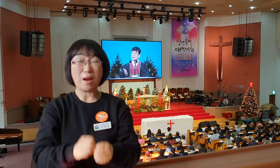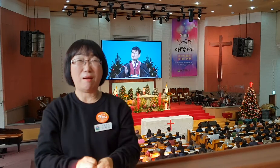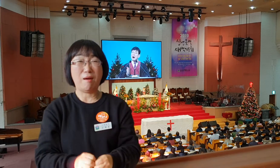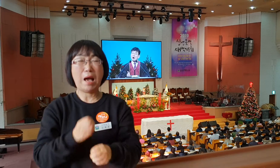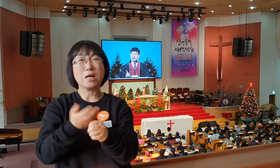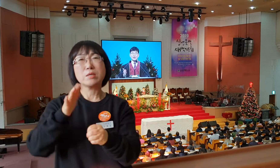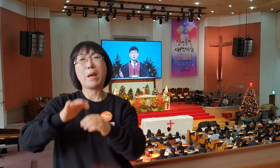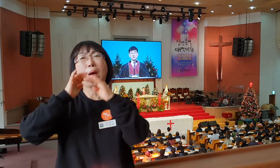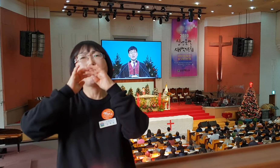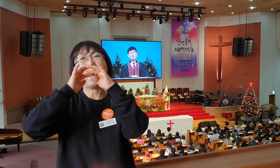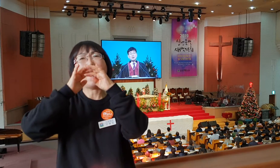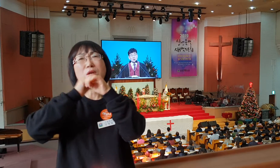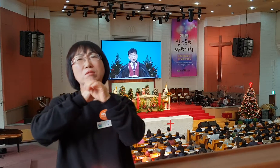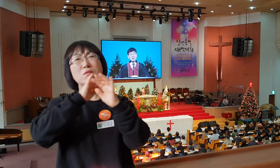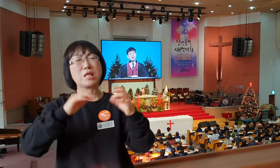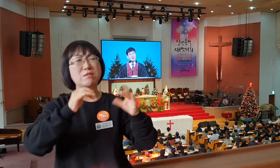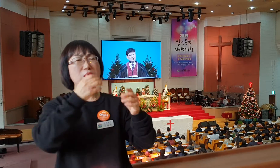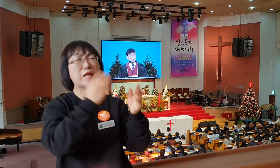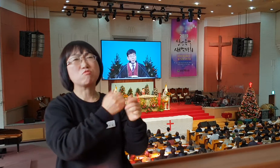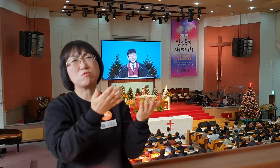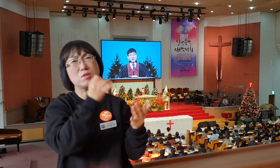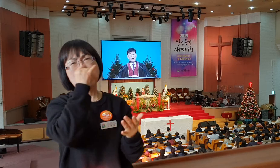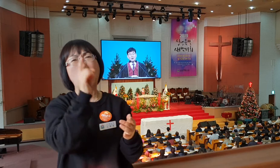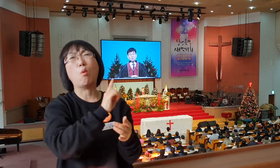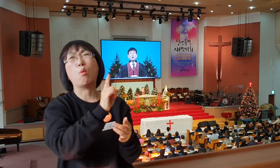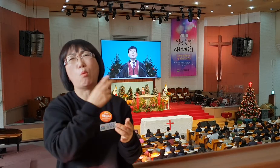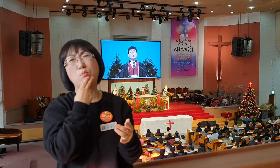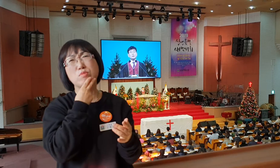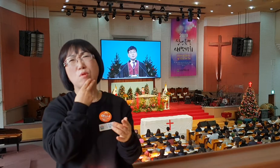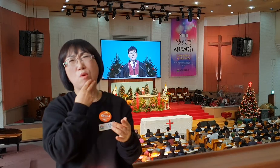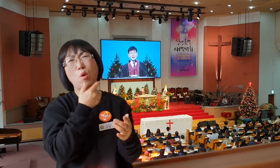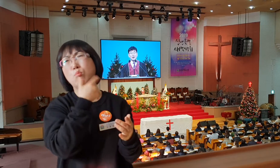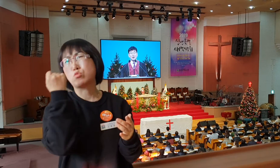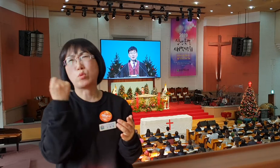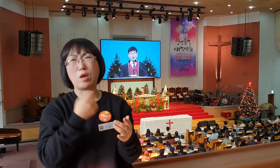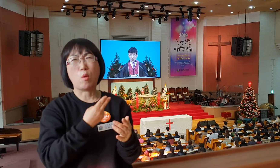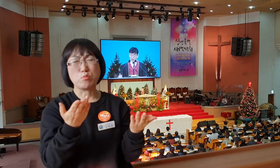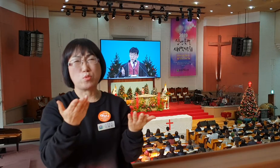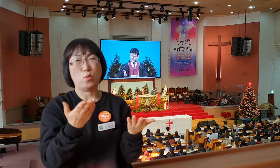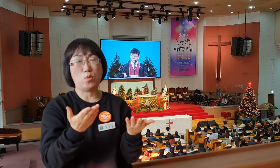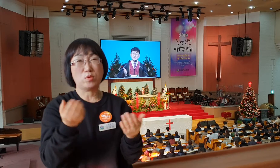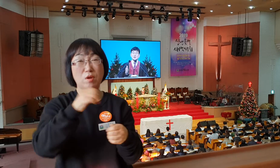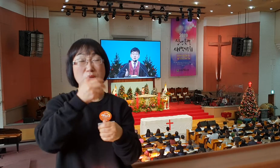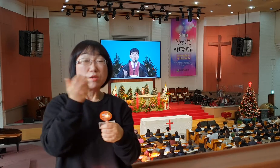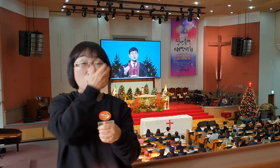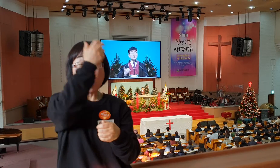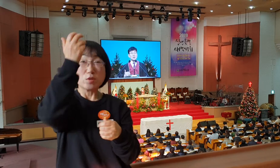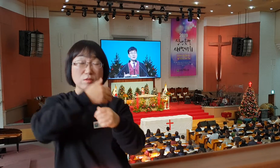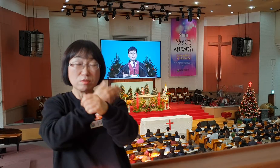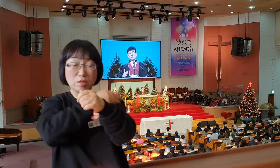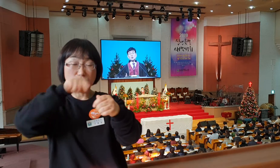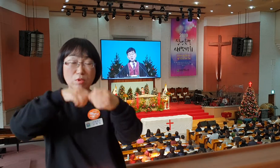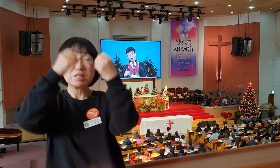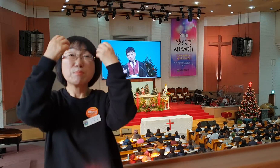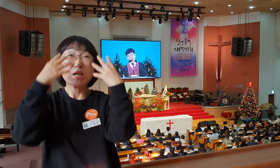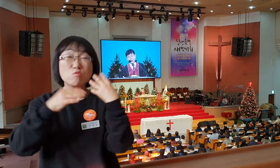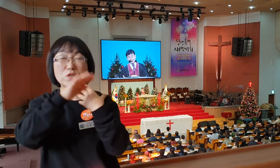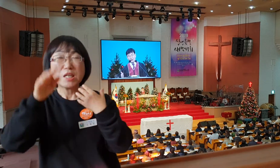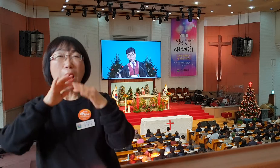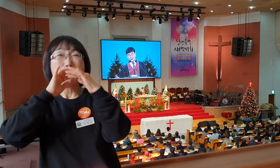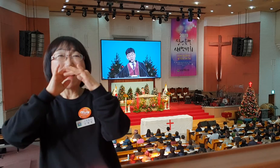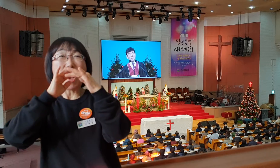하지만 방언 한다고 세상을 살 수 있는 일들이 뭡니까 별로 없습니다 그러나 성령의 능력 우리 가운데 임하셔서 우리로